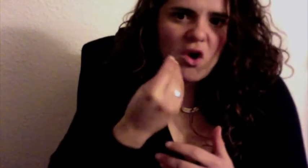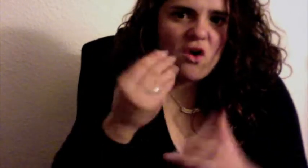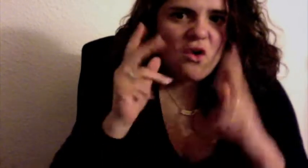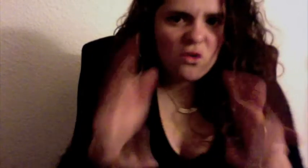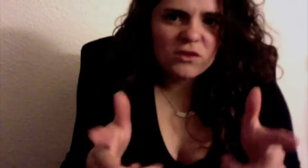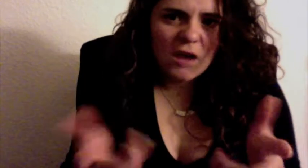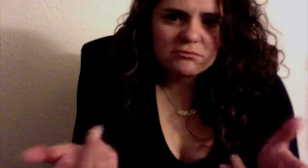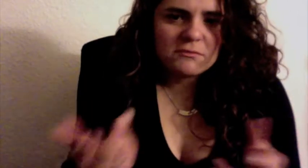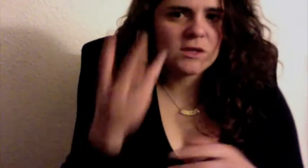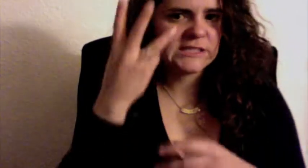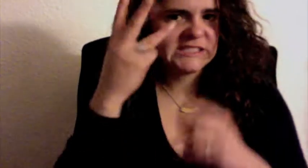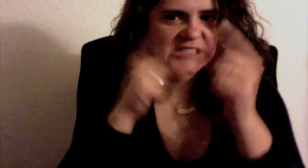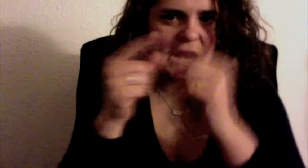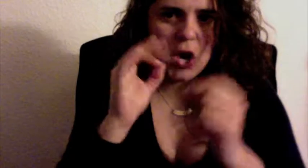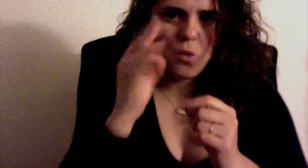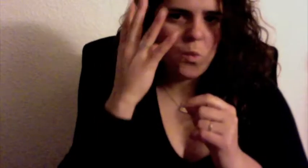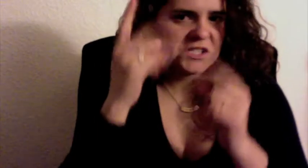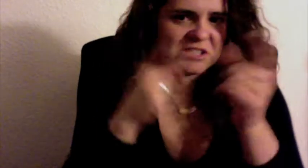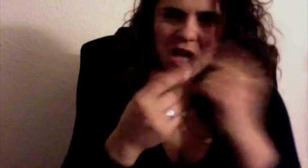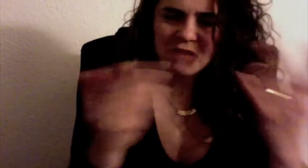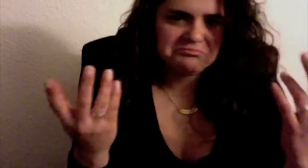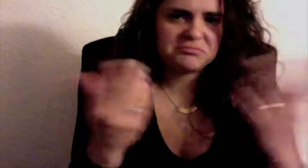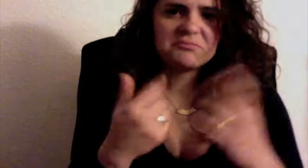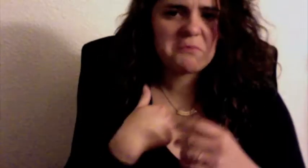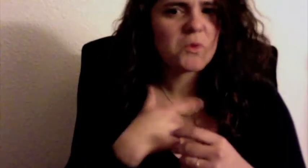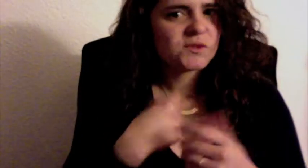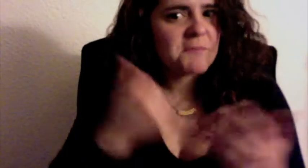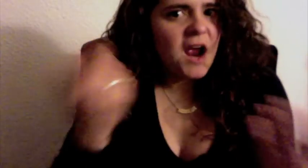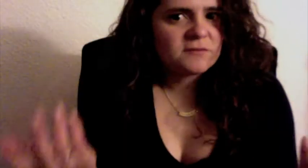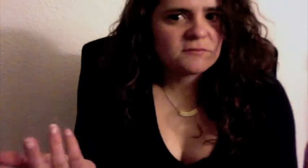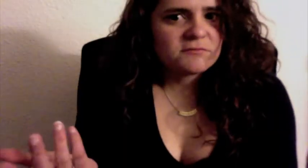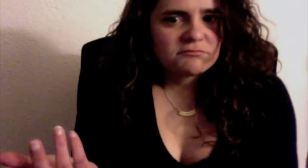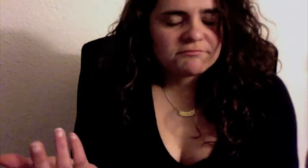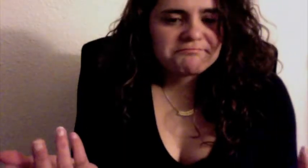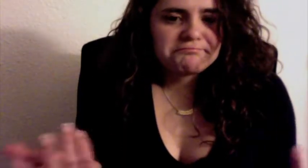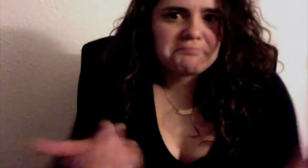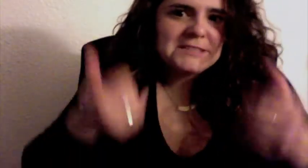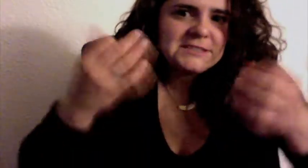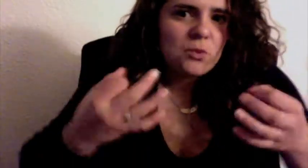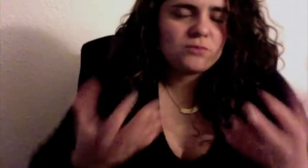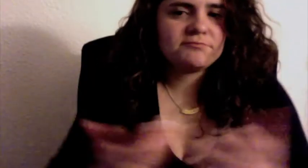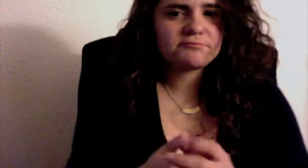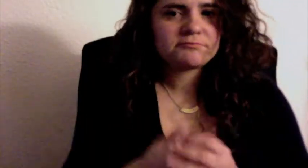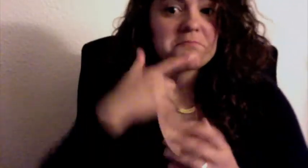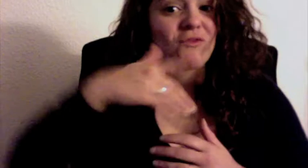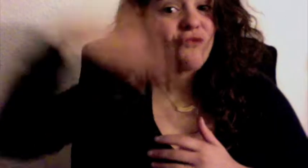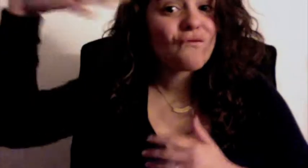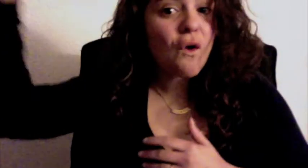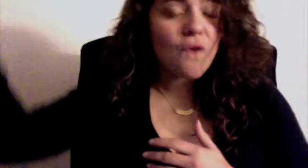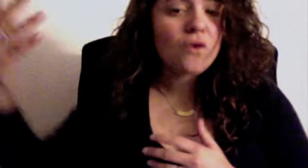increíble. La cuna de la humanidad es ahora la escena de una dura competición entre hábiles y las demás especies de homínidos. Presión